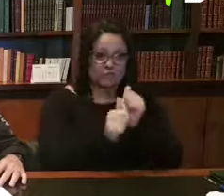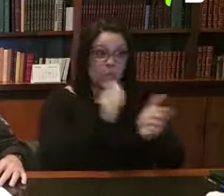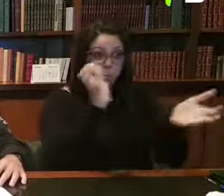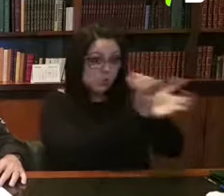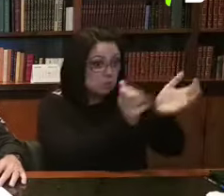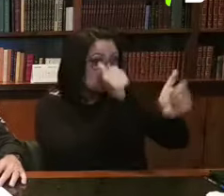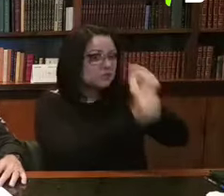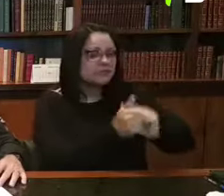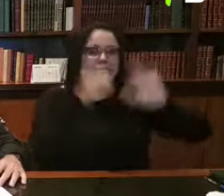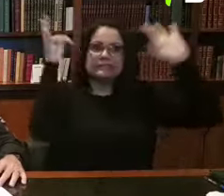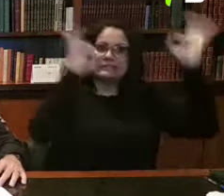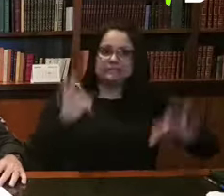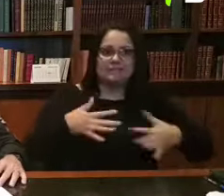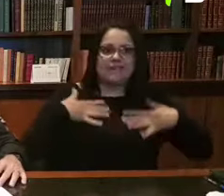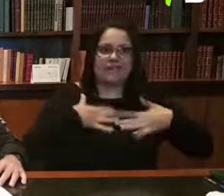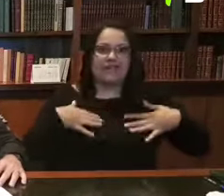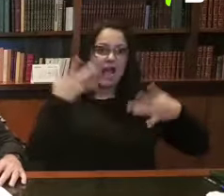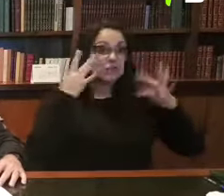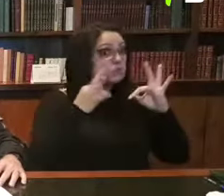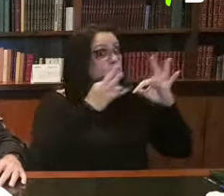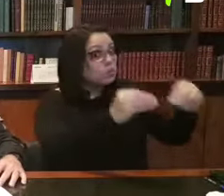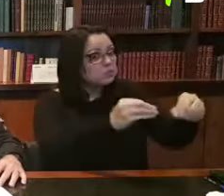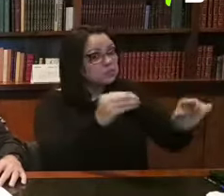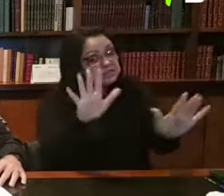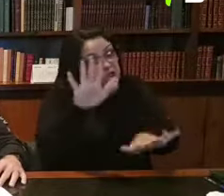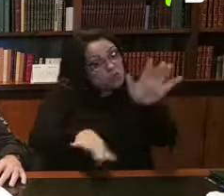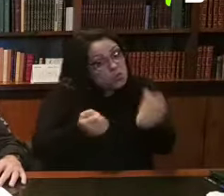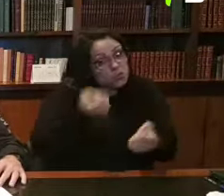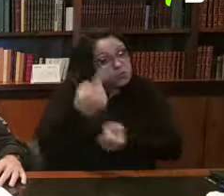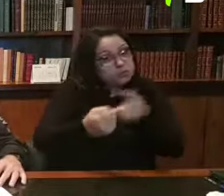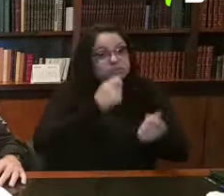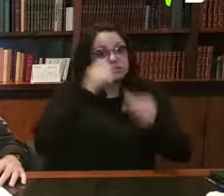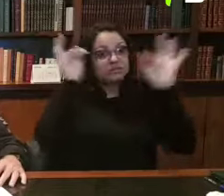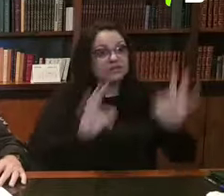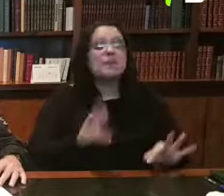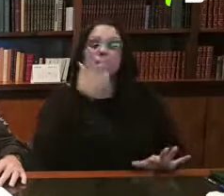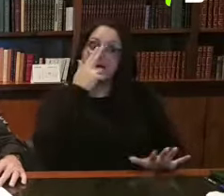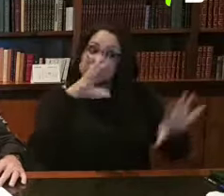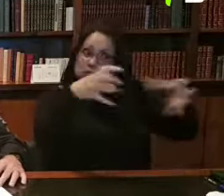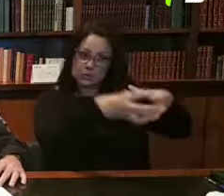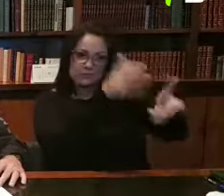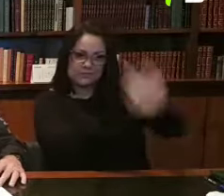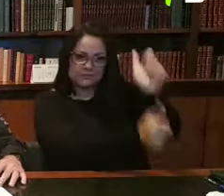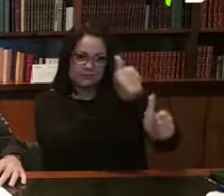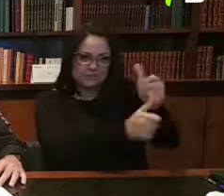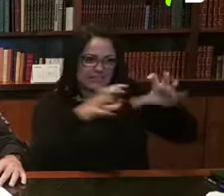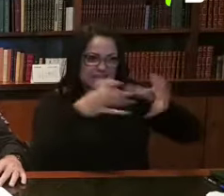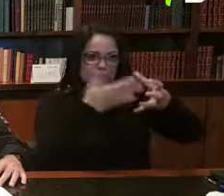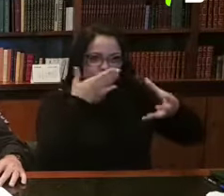de futebol são muito feliz pelo que eu sei não eu acho que todo pode ser que tem alguém que não esteja né aí parece que o time futebol está bastante feliz com essa medida